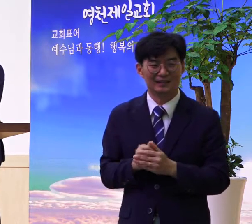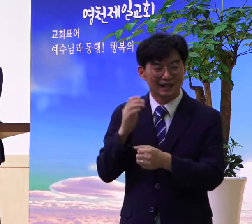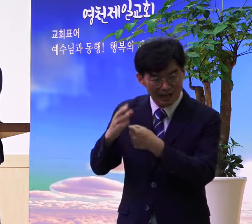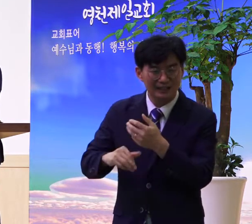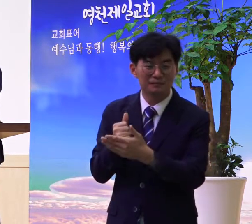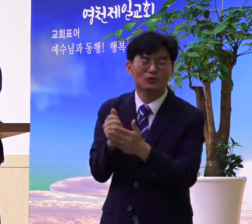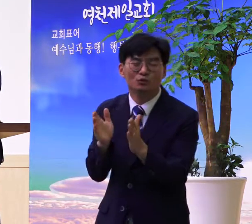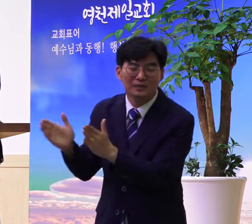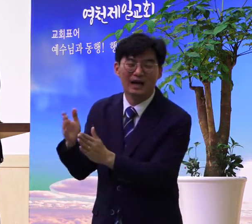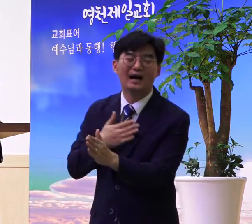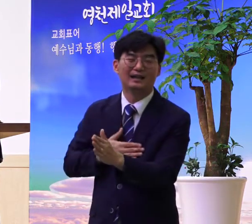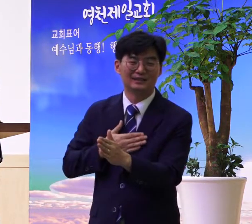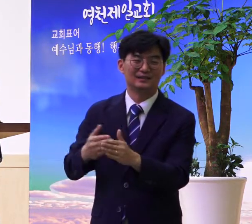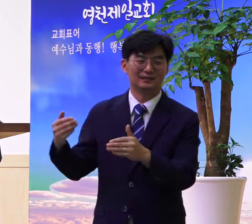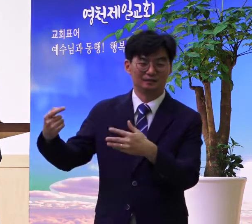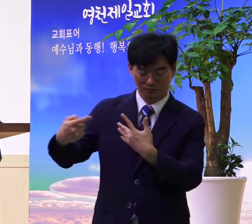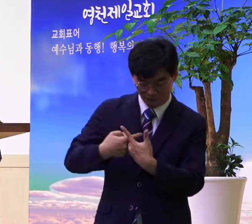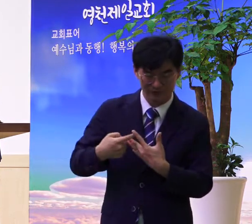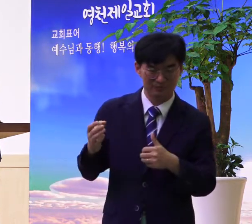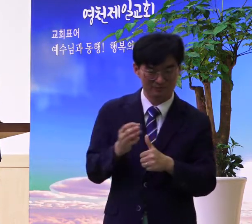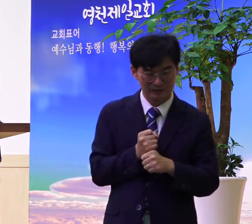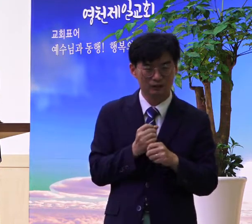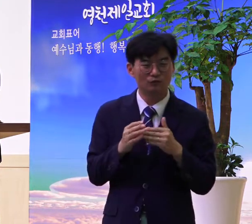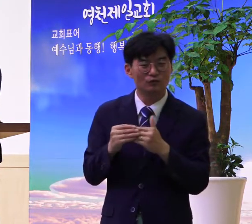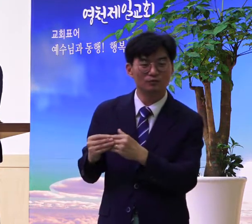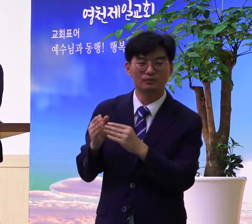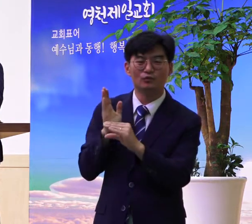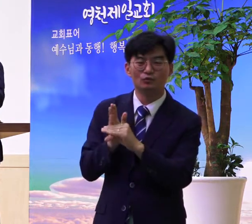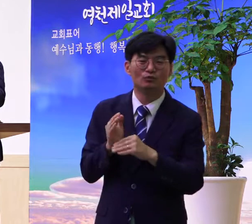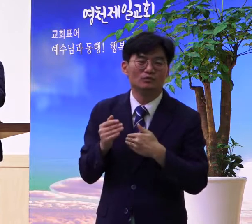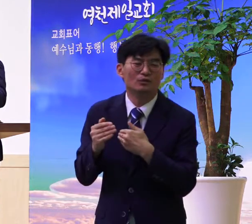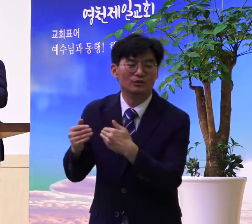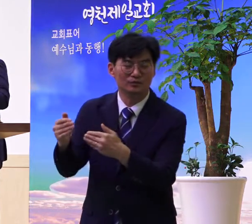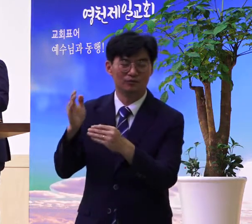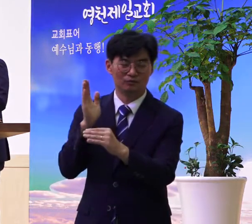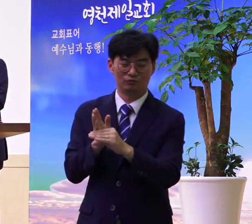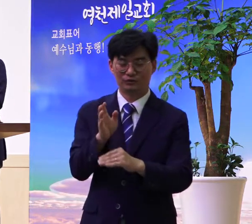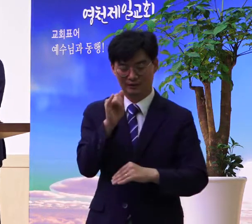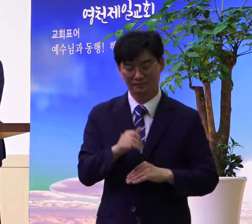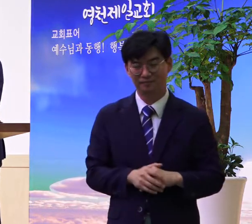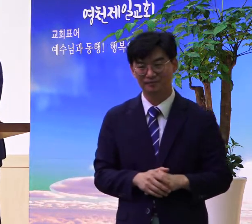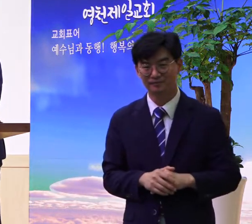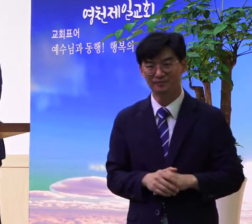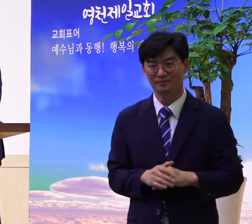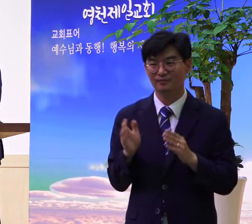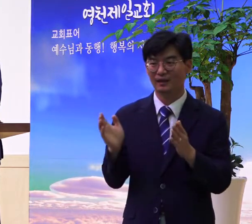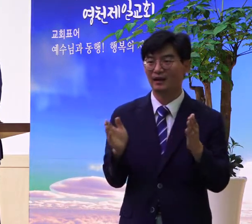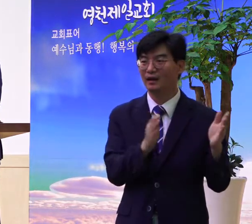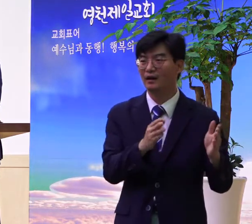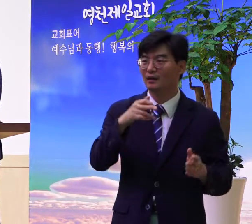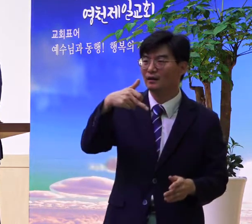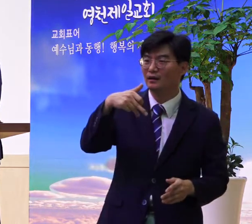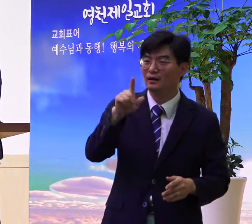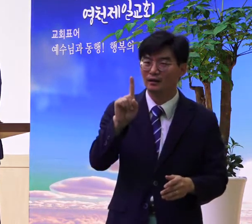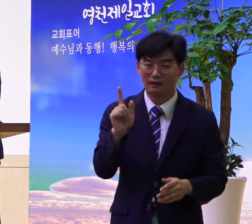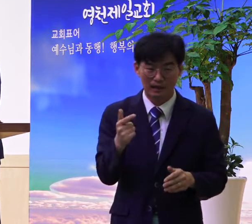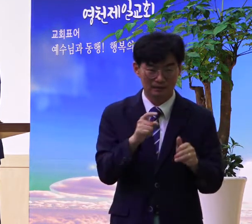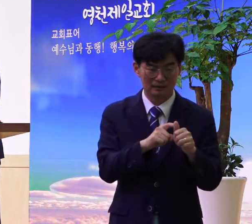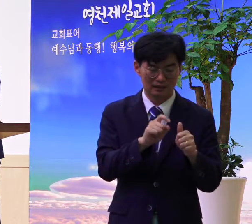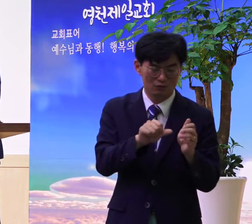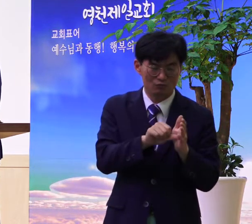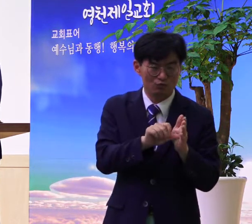여러분 우리가 잘 아는 종교개혁자 칼빈이 기독교 강요라고 하는 방대한 분량의 책을 젊었을 때 썼습니다. 그